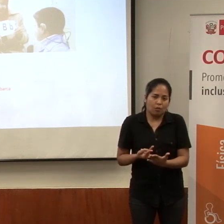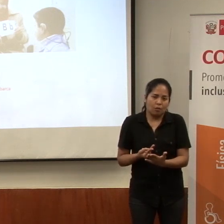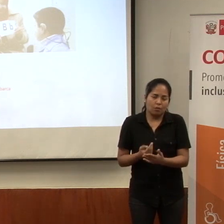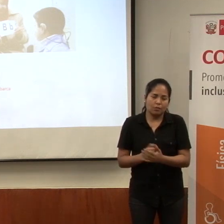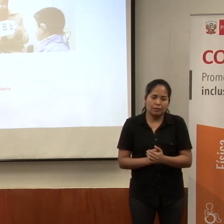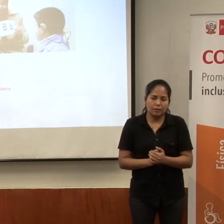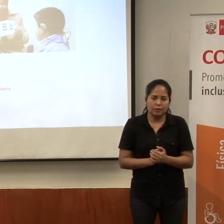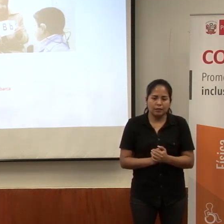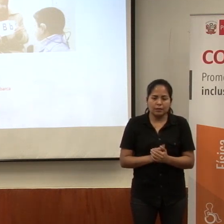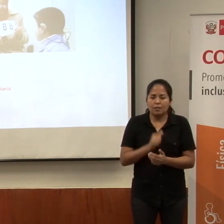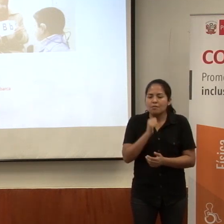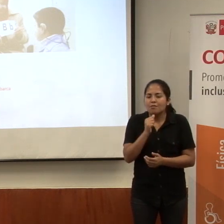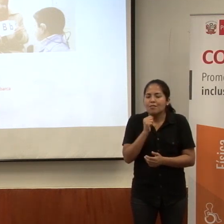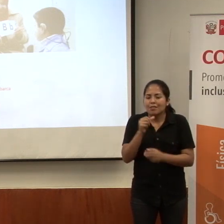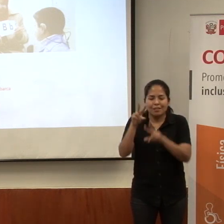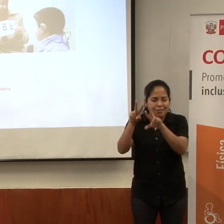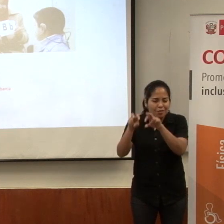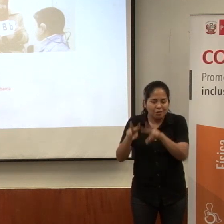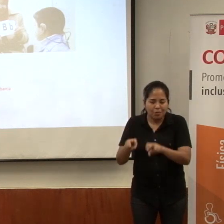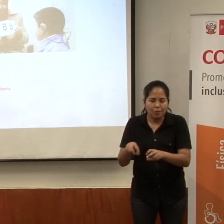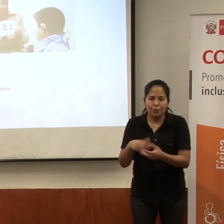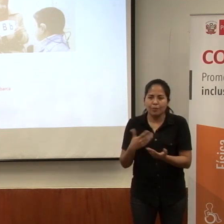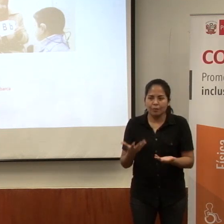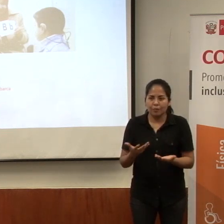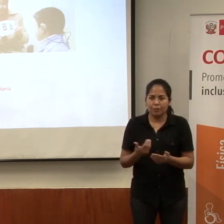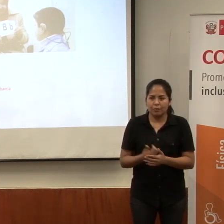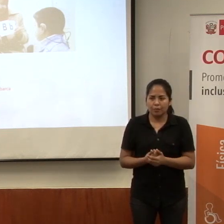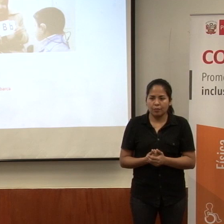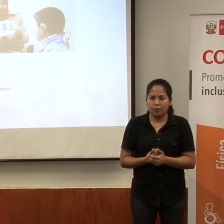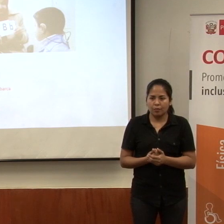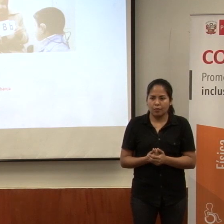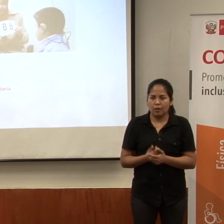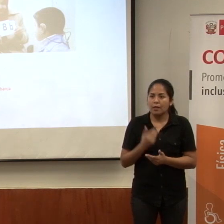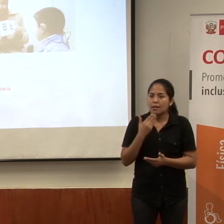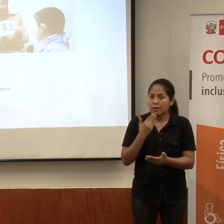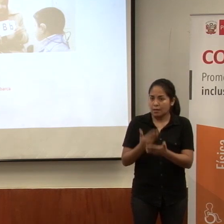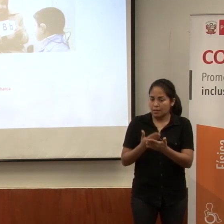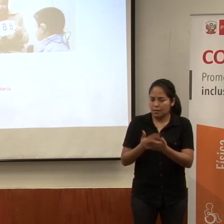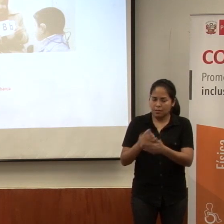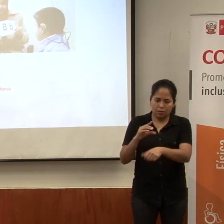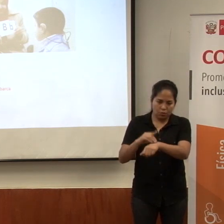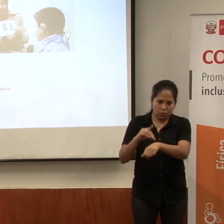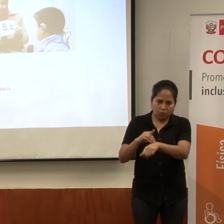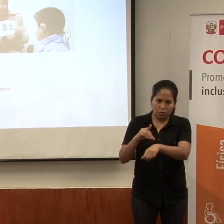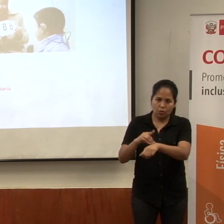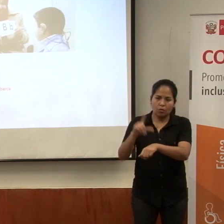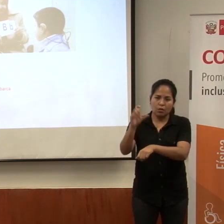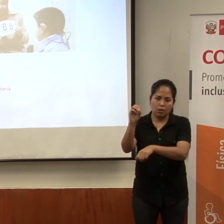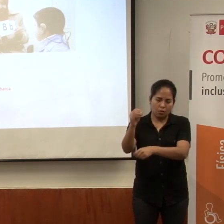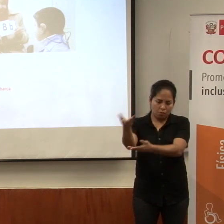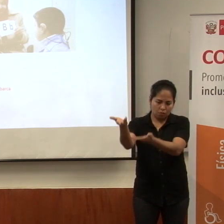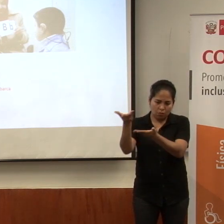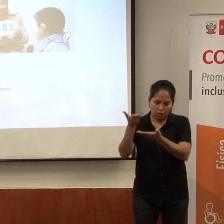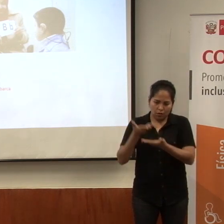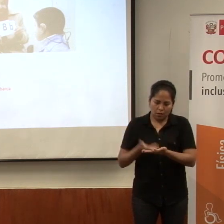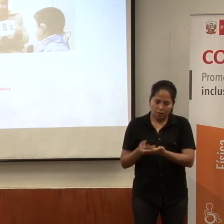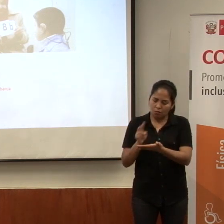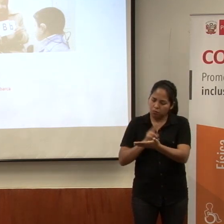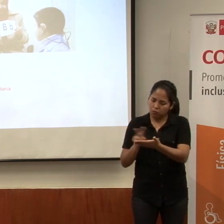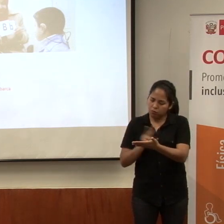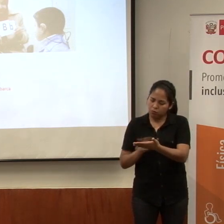Y hay pocos datos. A mí me ha alegrado mucho tener esta información que me ha pasado el doctor León,